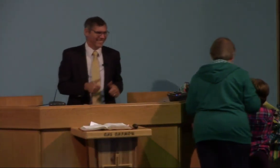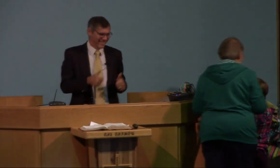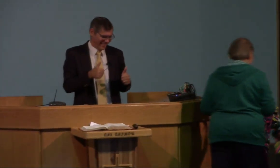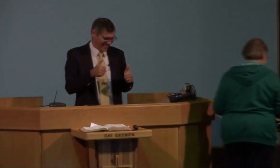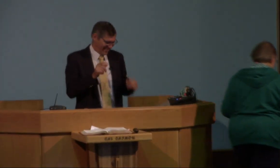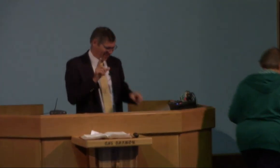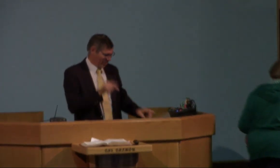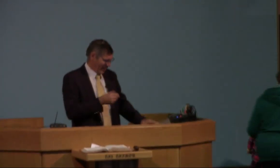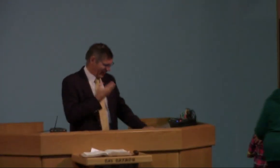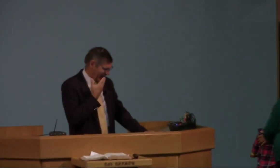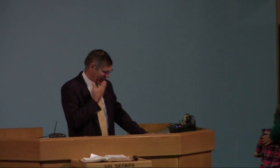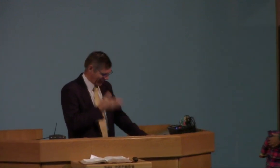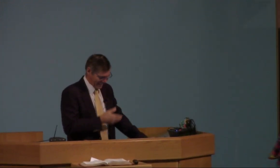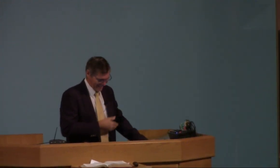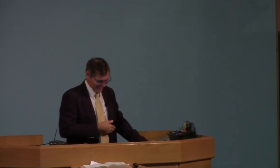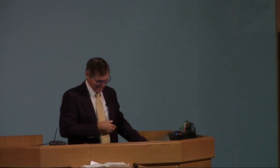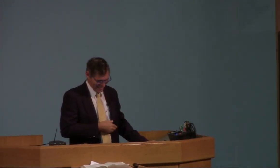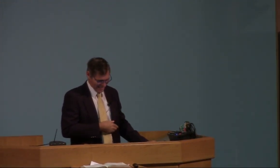Ja, wonderlik.